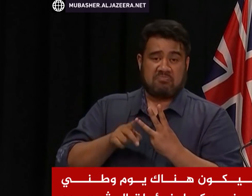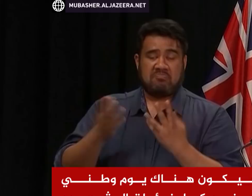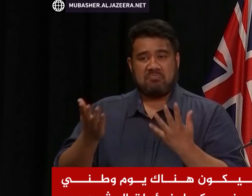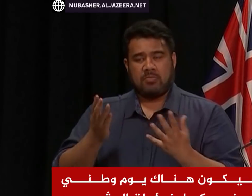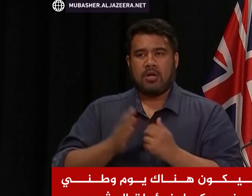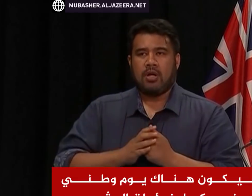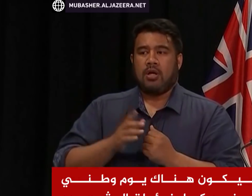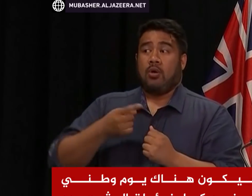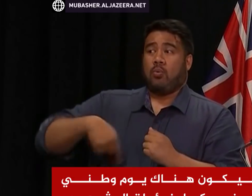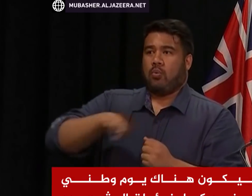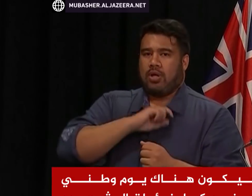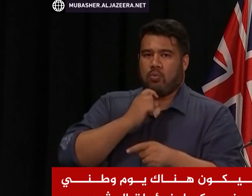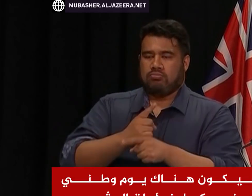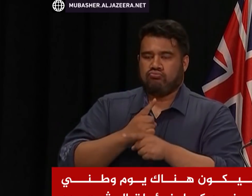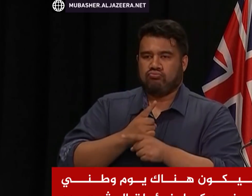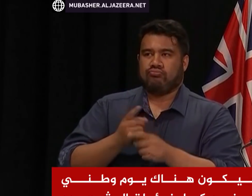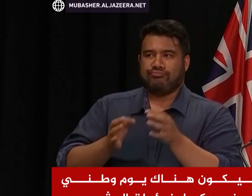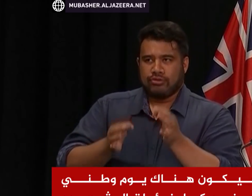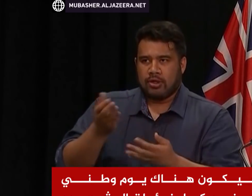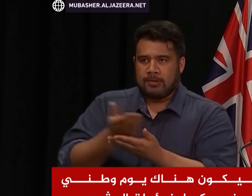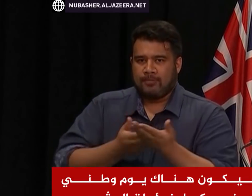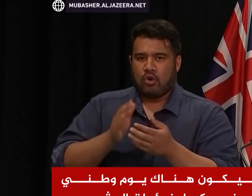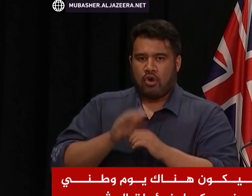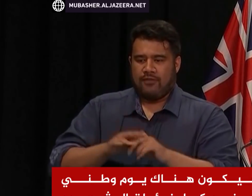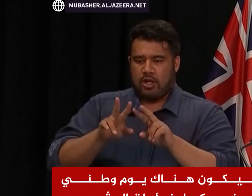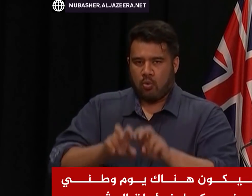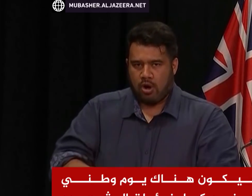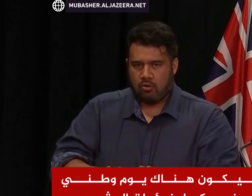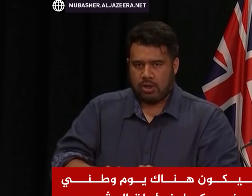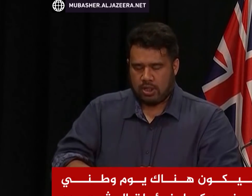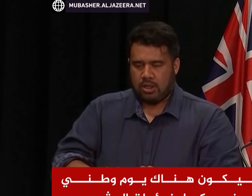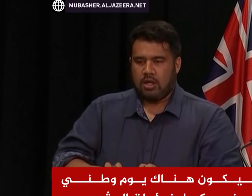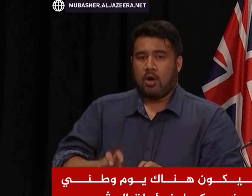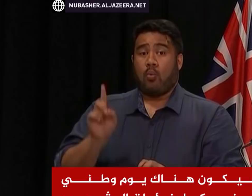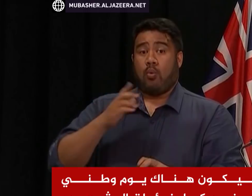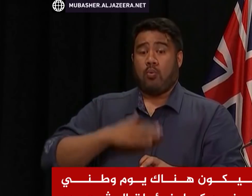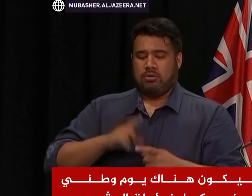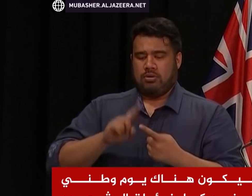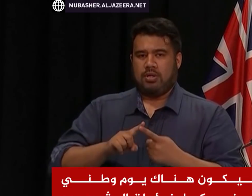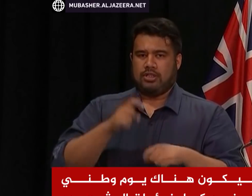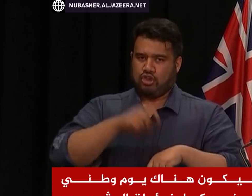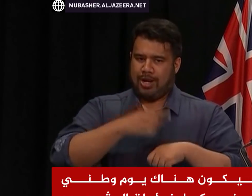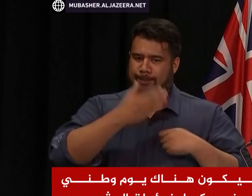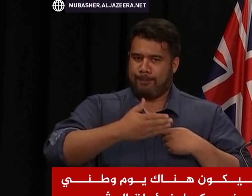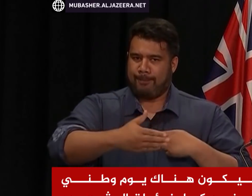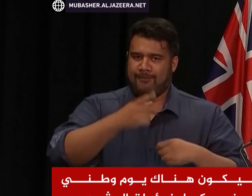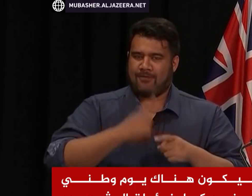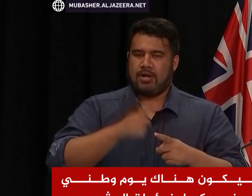كما قلت سوف نتخذ قرارنا حول طبيعة التحقيق